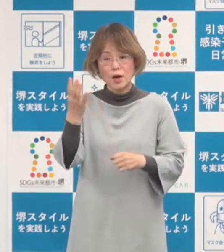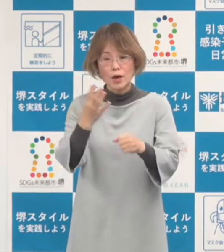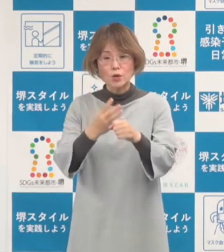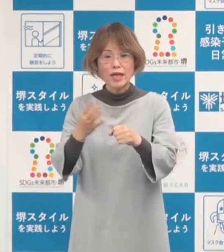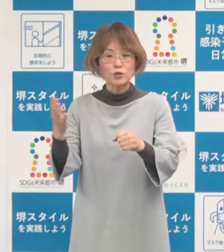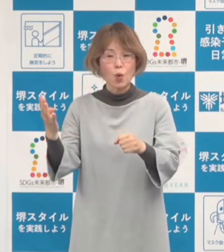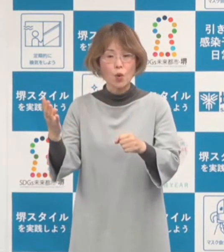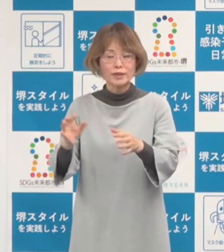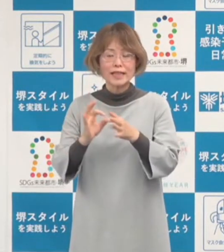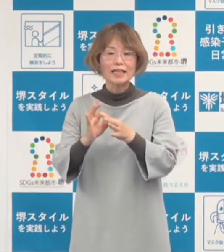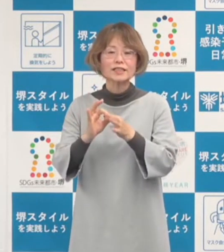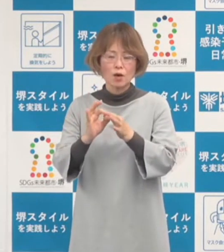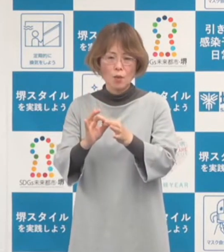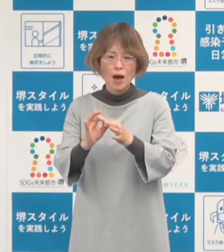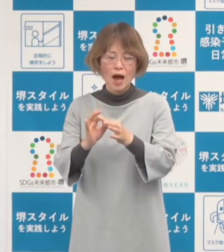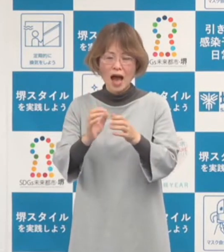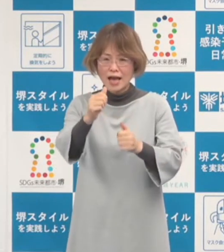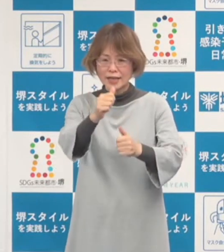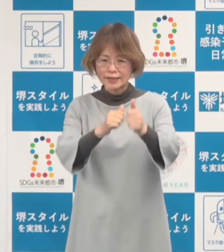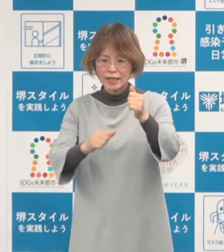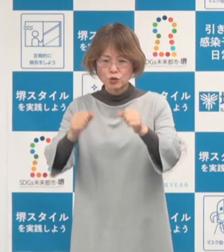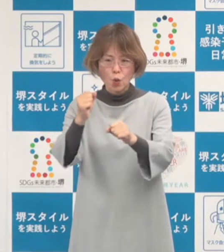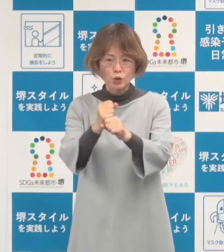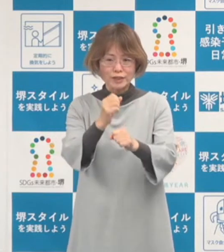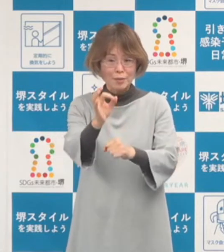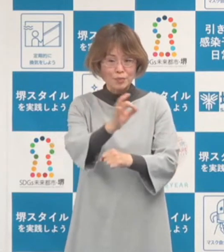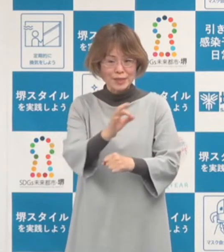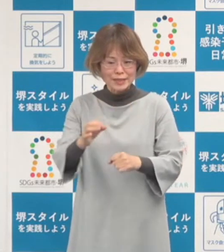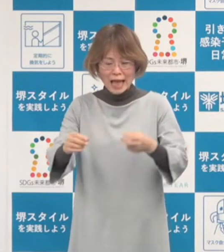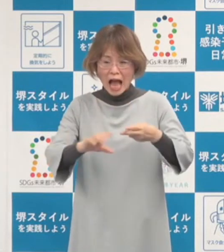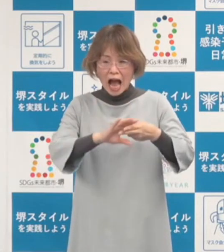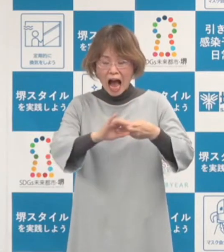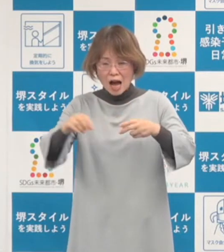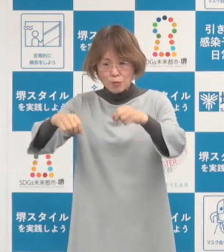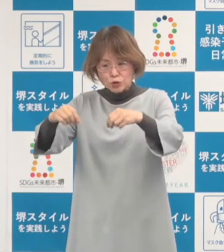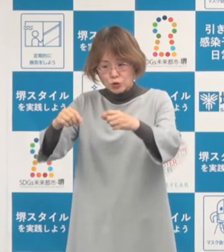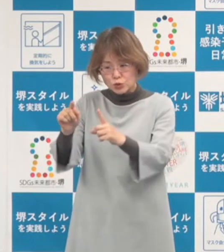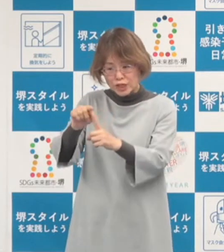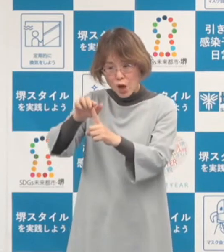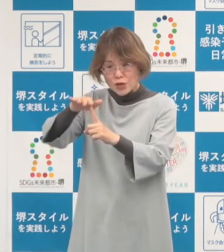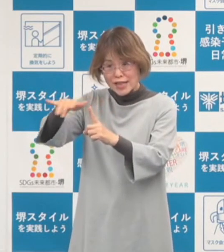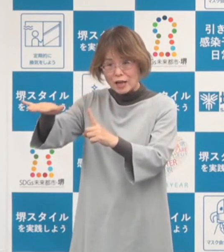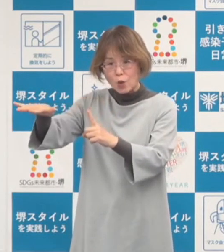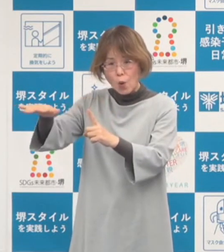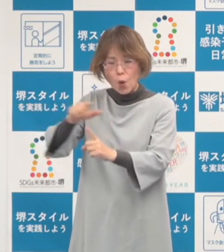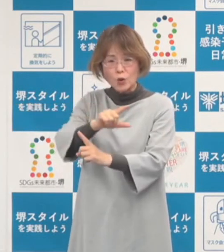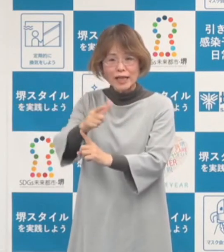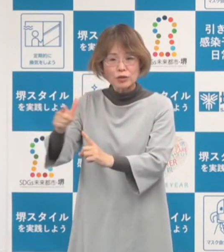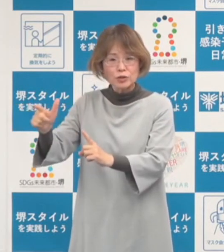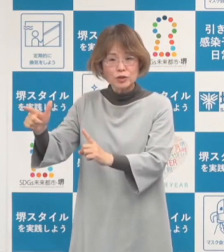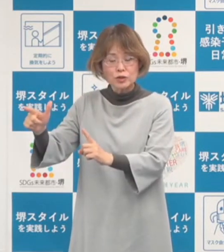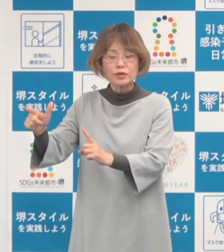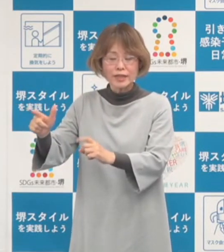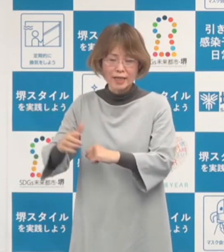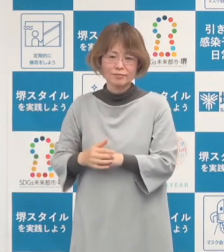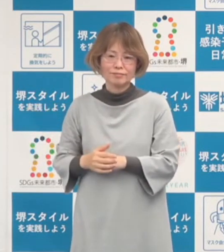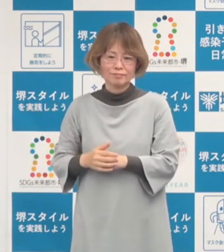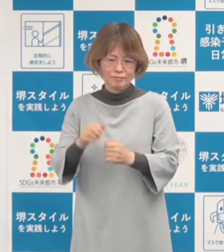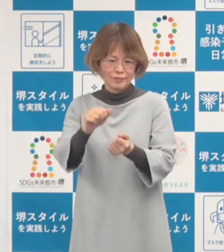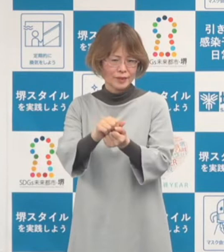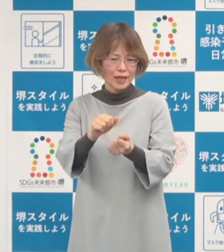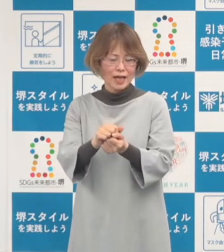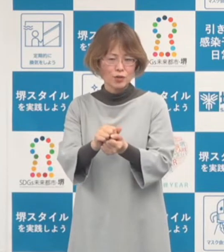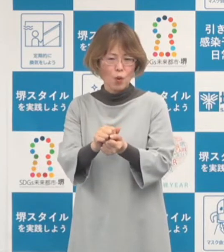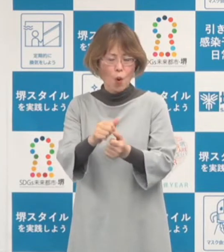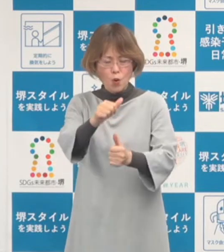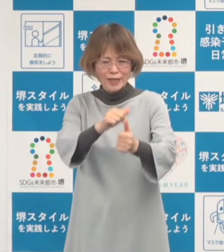しては、伝統産品の刃物抽選わざらし選考に加えて、坂井伝統産品の魅力を